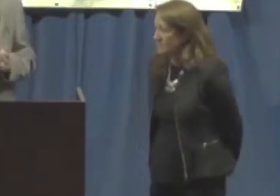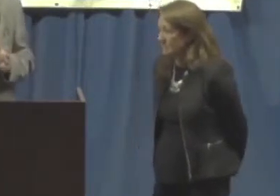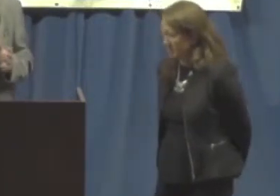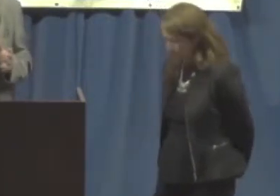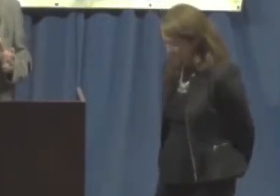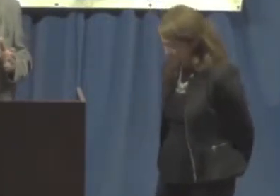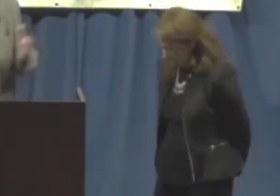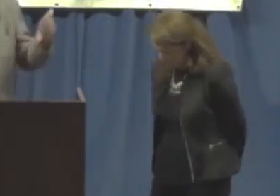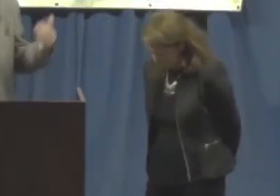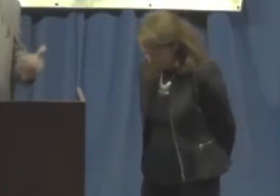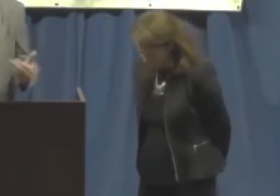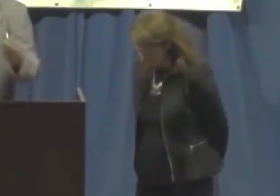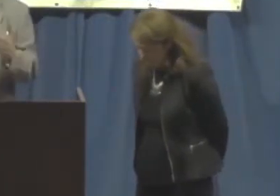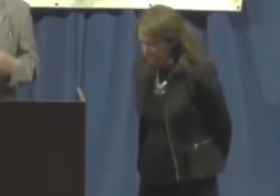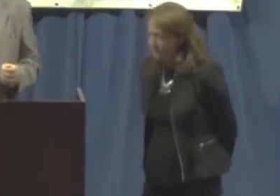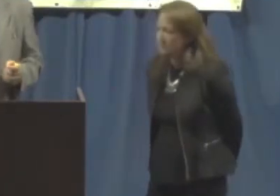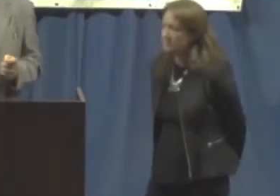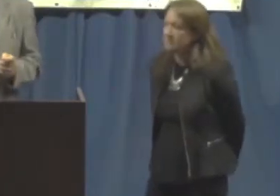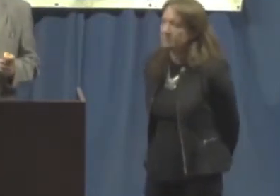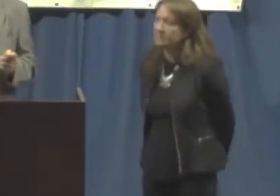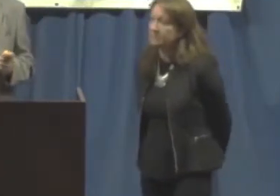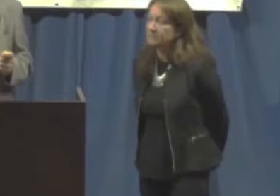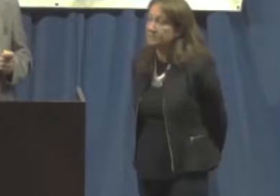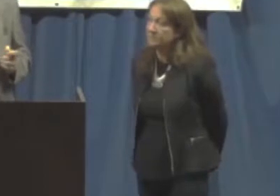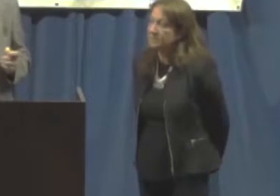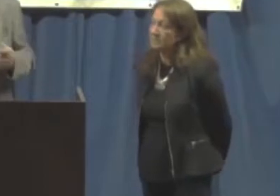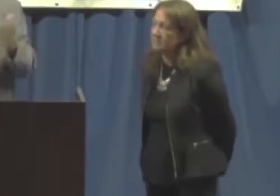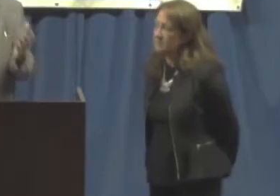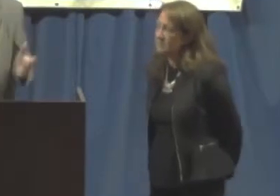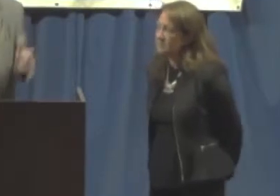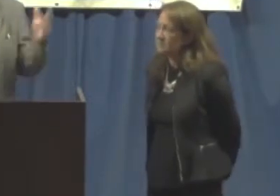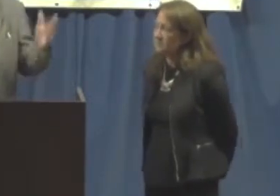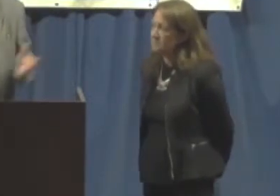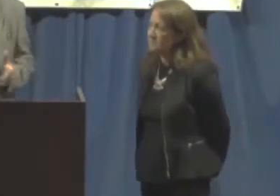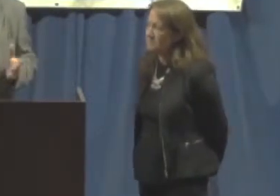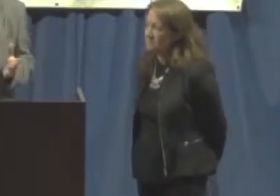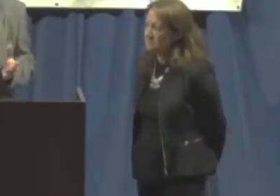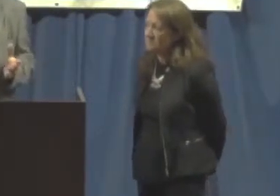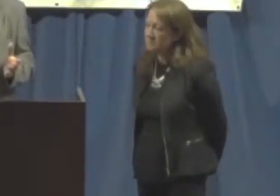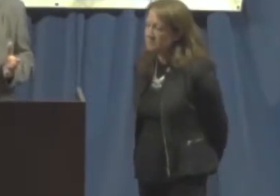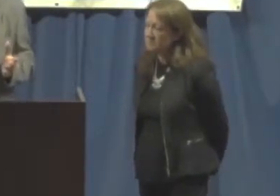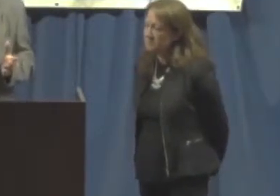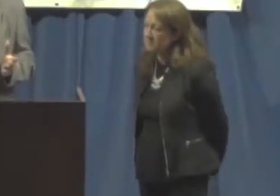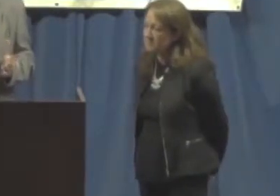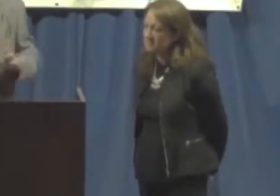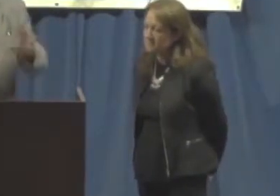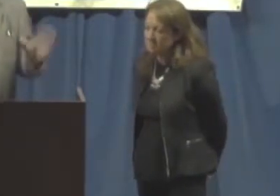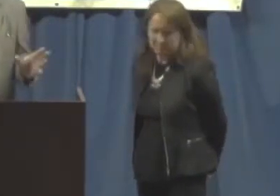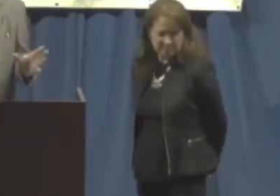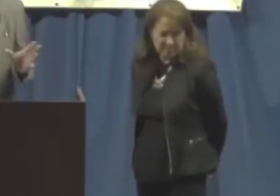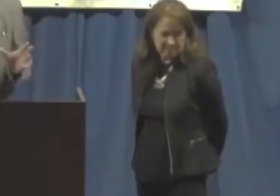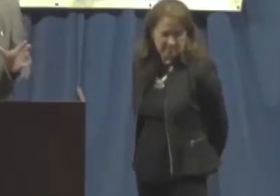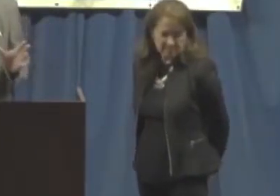asumió este gobierno el gobierno que está conduciendo entre comillas el país ahora se